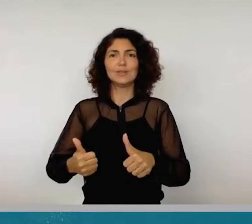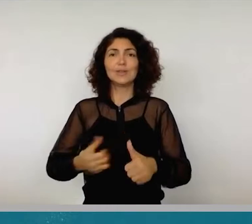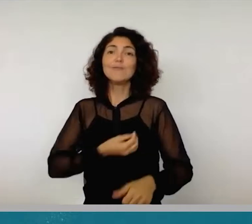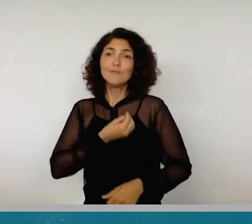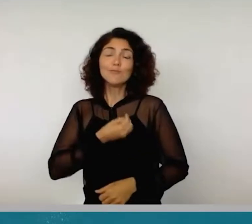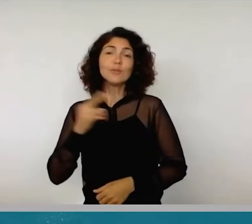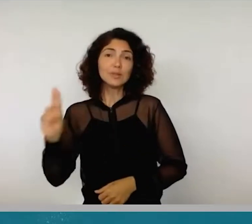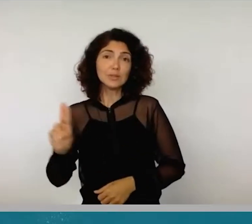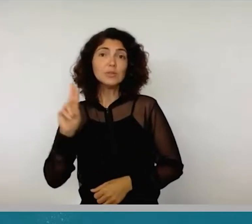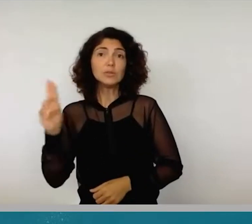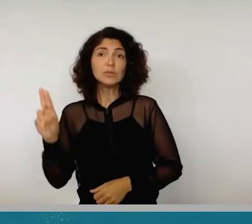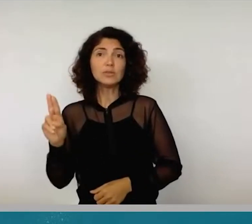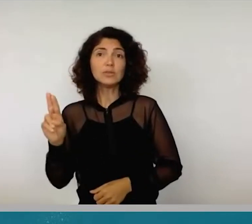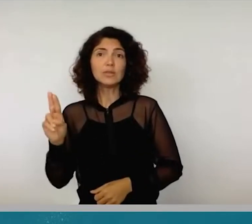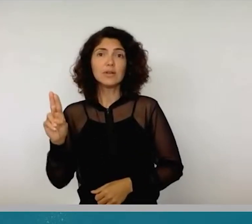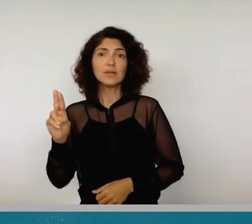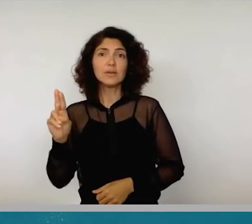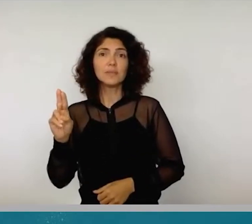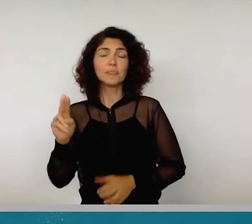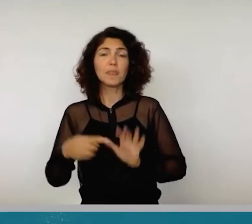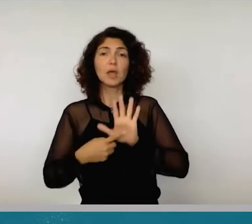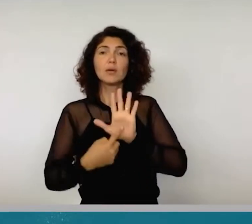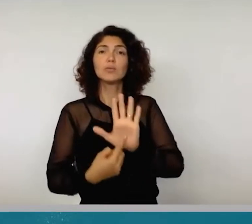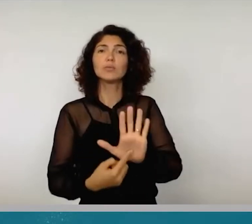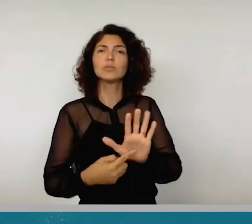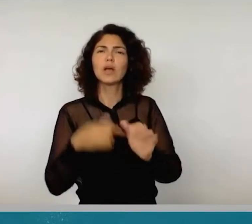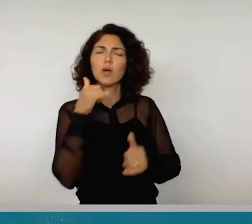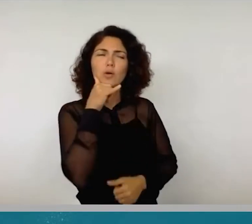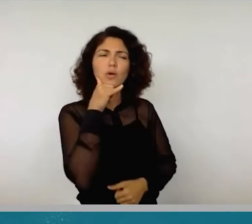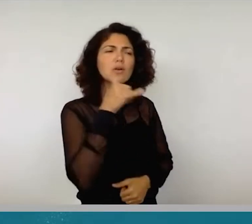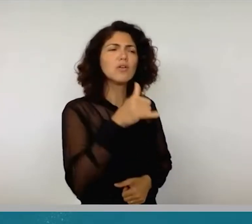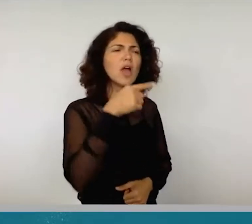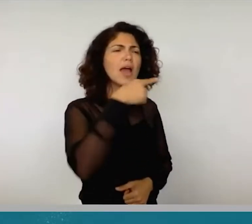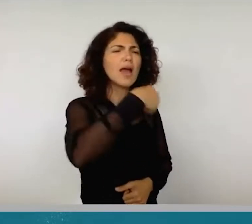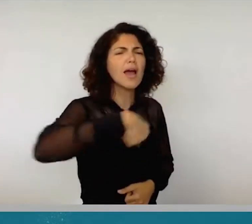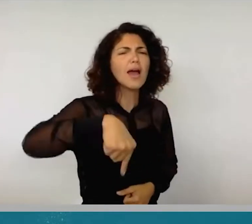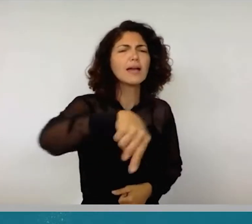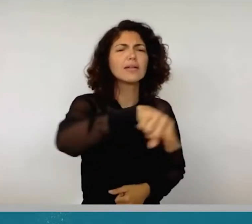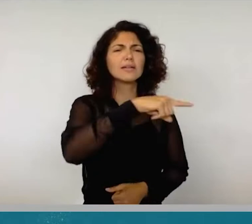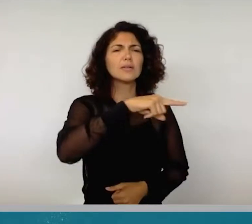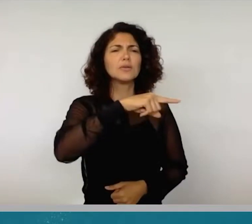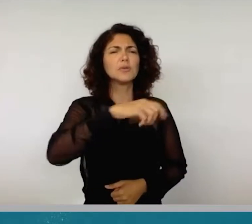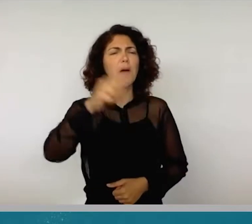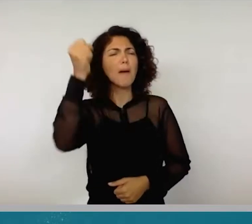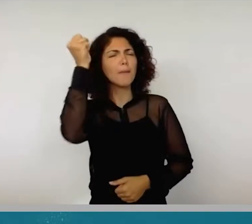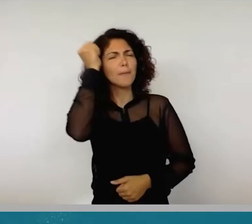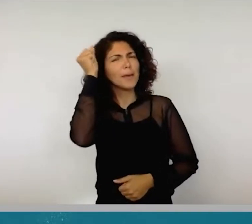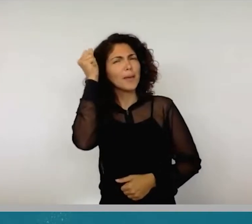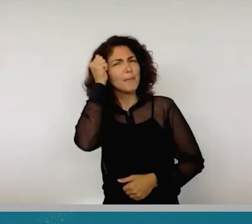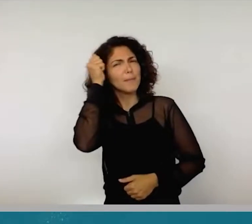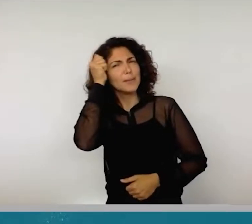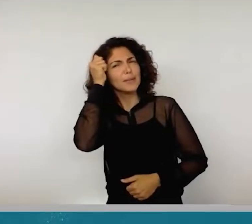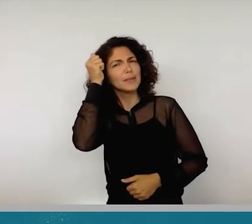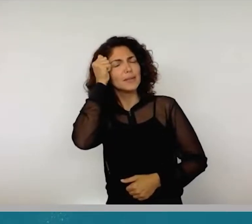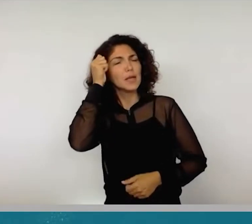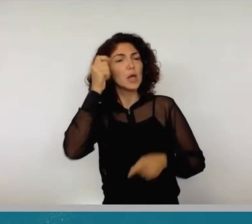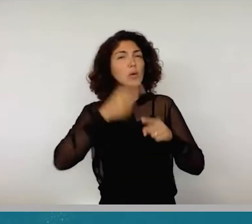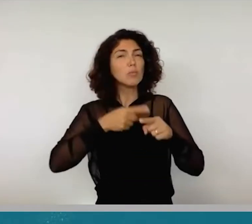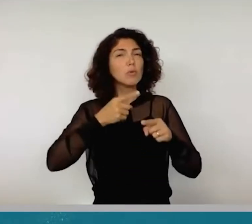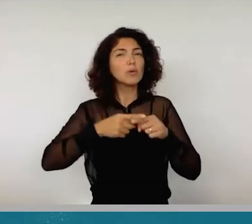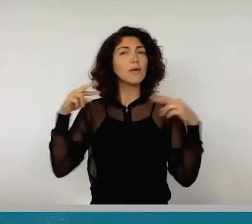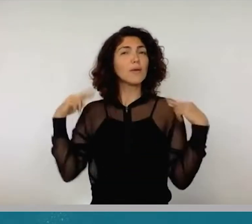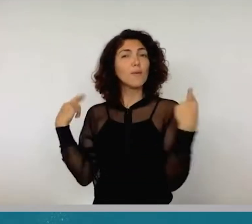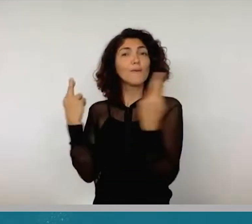dos céus. E depois o nosso próprio Senhor Jesus disse também: arrependei-vos, porque está próximo o reino